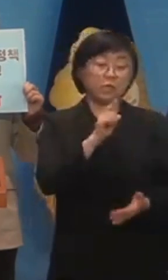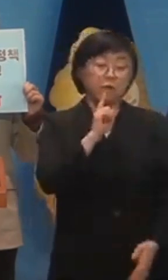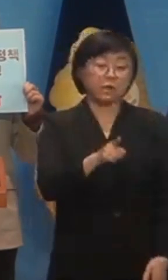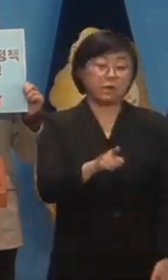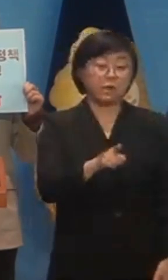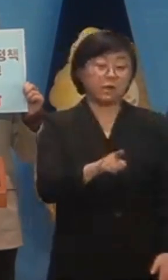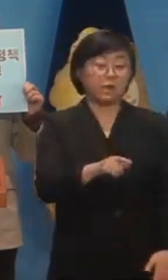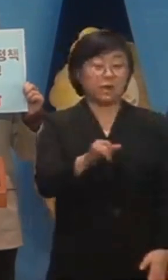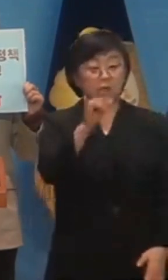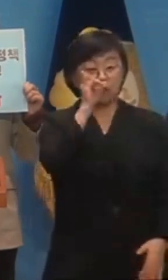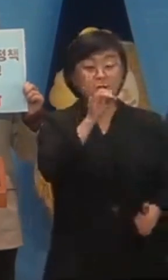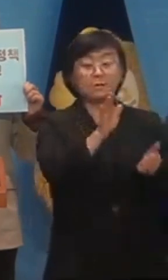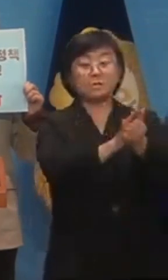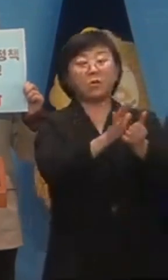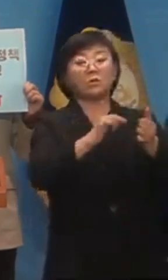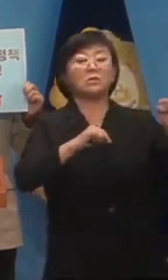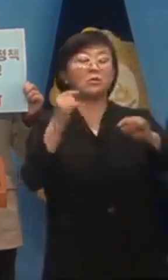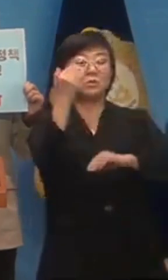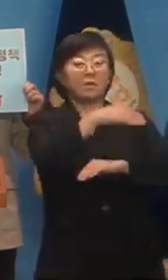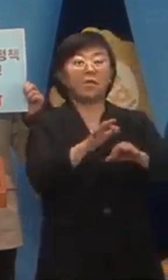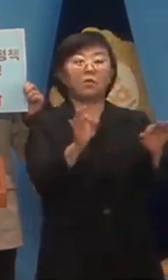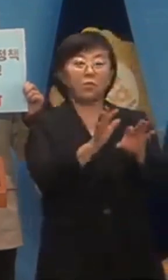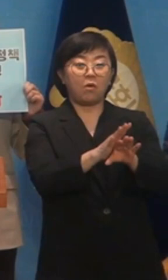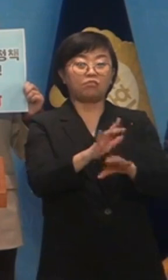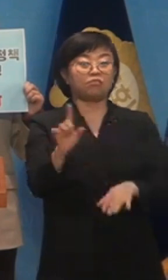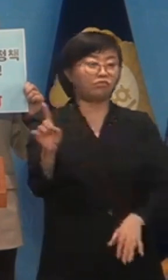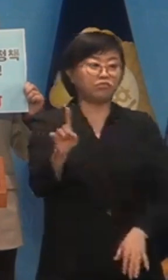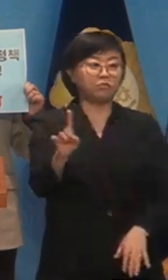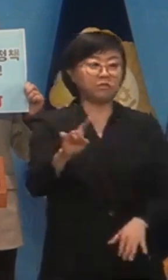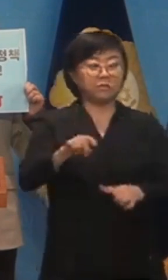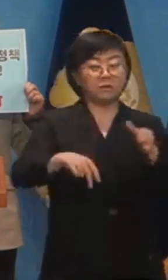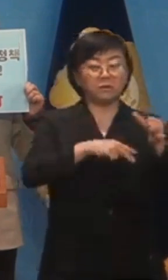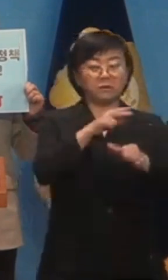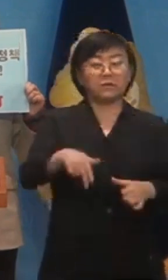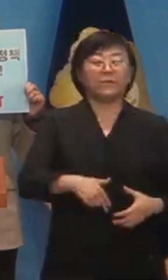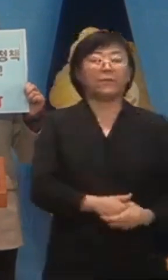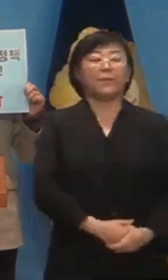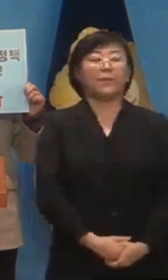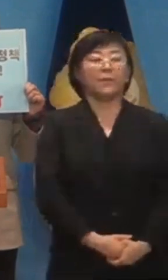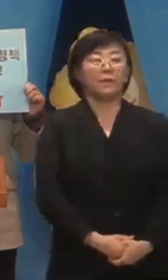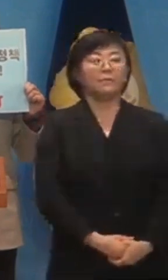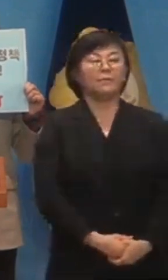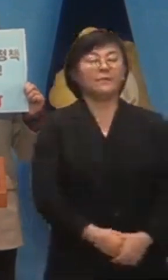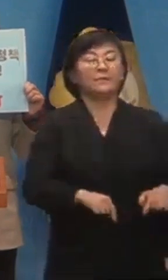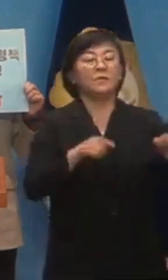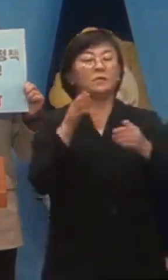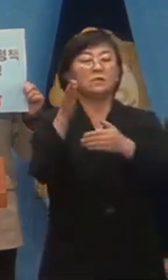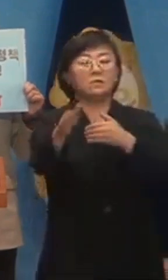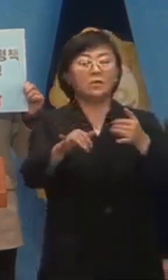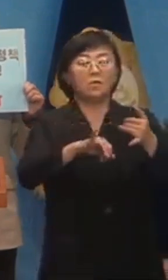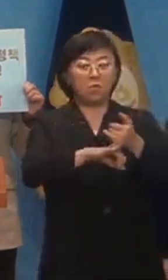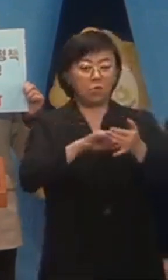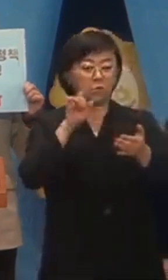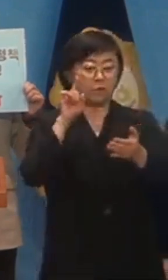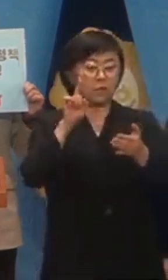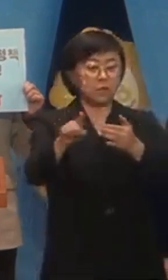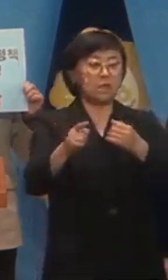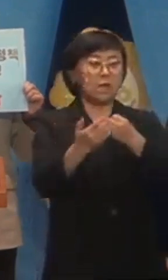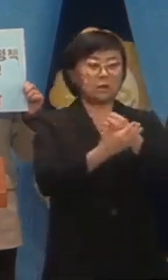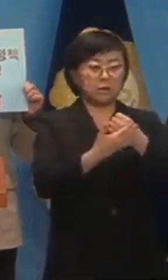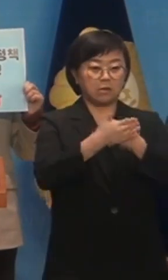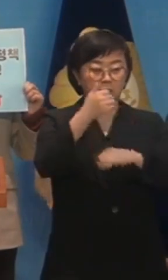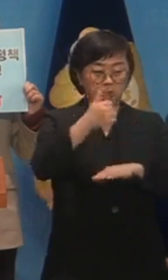하더니 있는 지원 정책도 없애는 건 도대체 무슨 경우입니까? 정치권에서 꼭 내일 채용